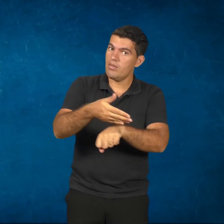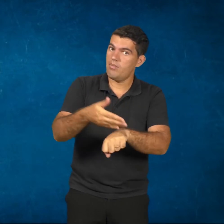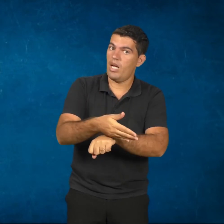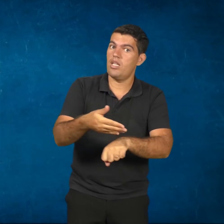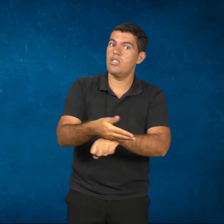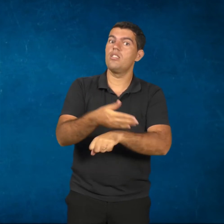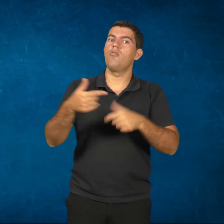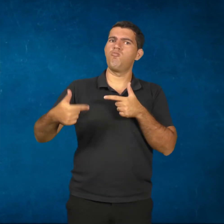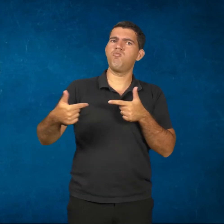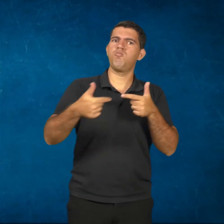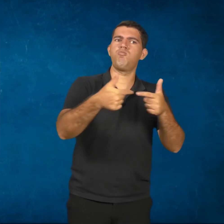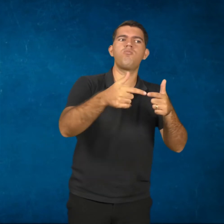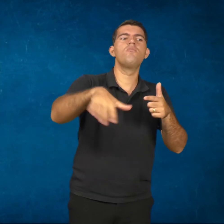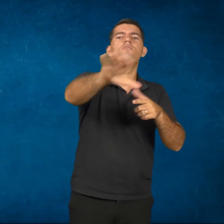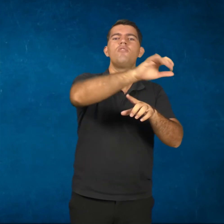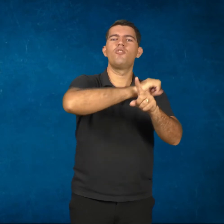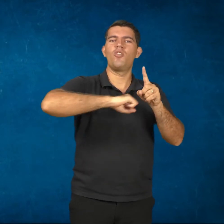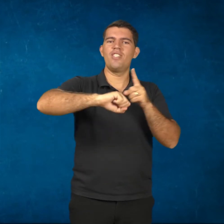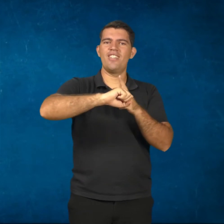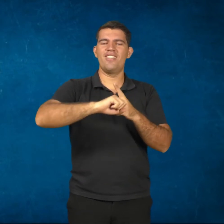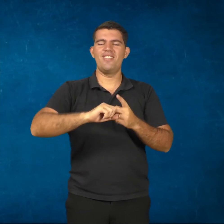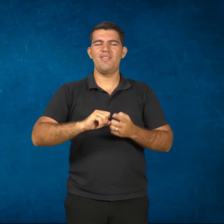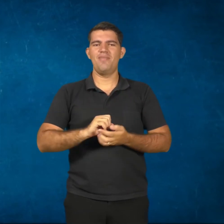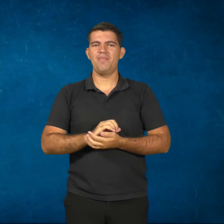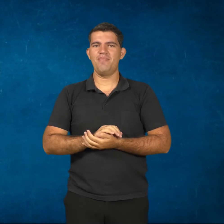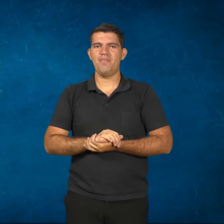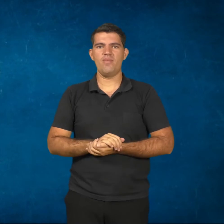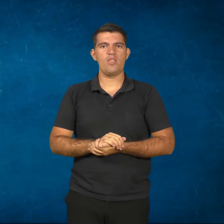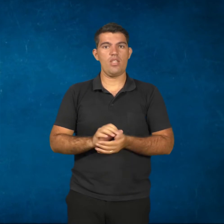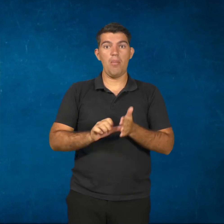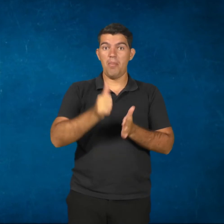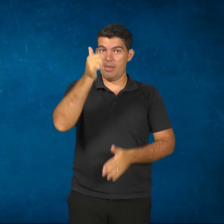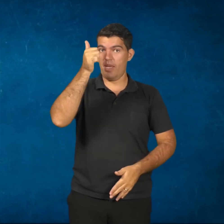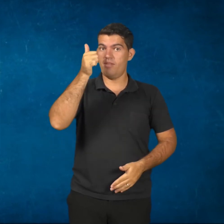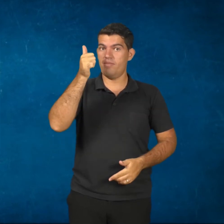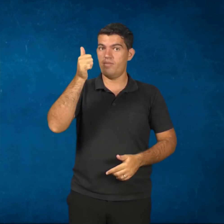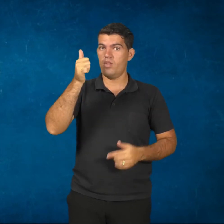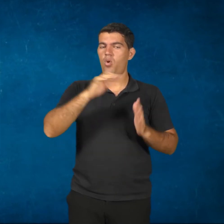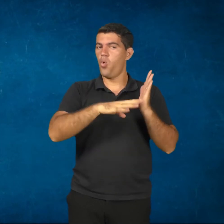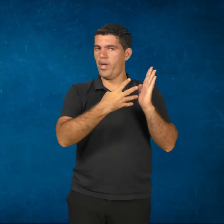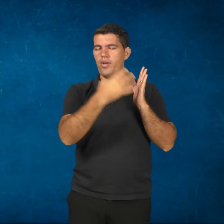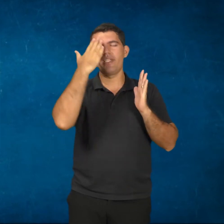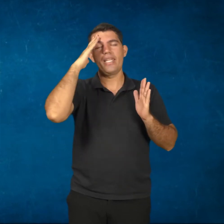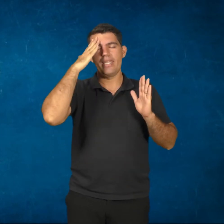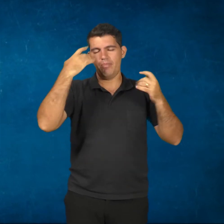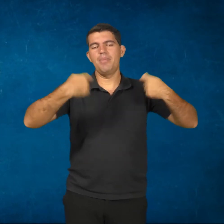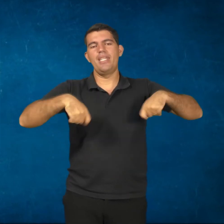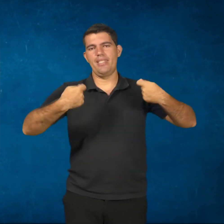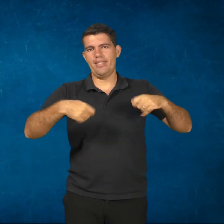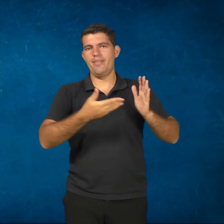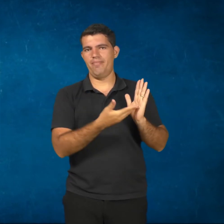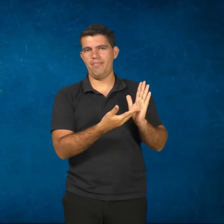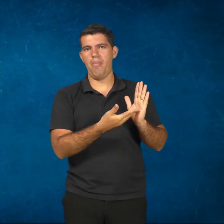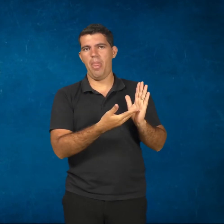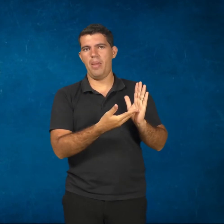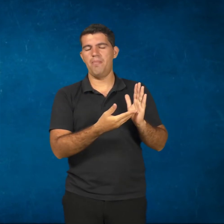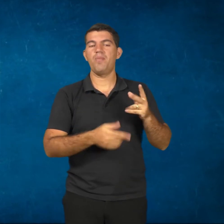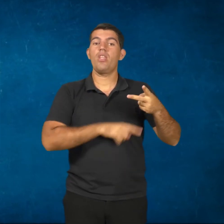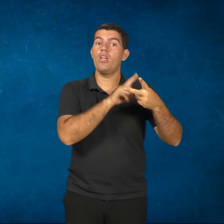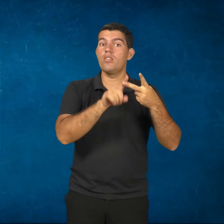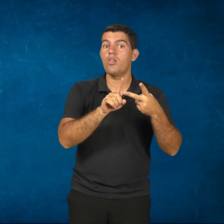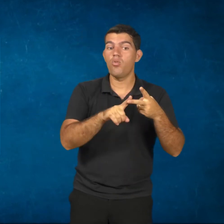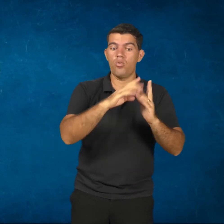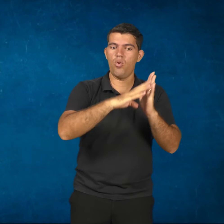ativa e plena na sociedade. Em primeiro lugar, entender o que é currículo. Em segundo lugar,